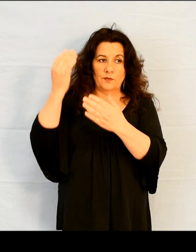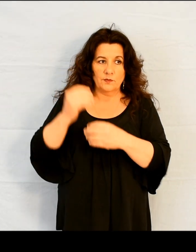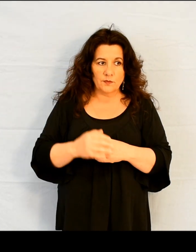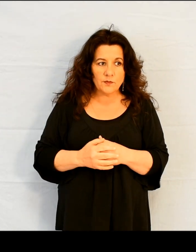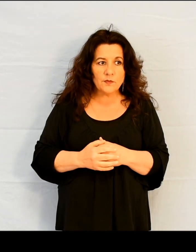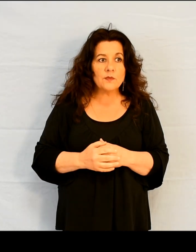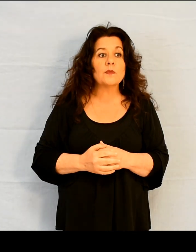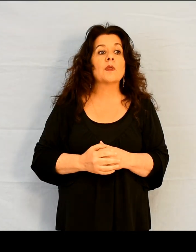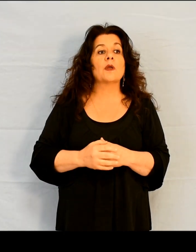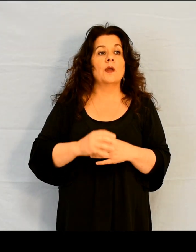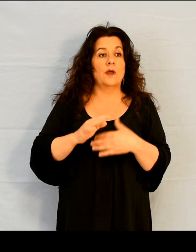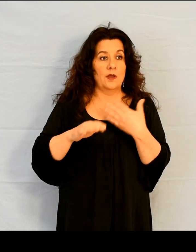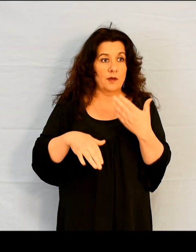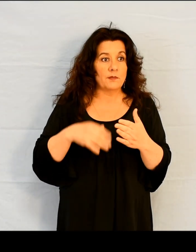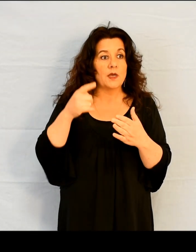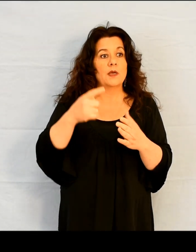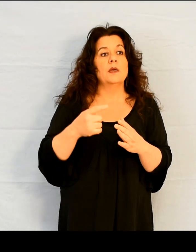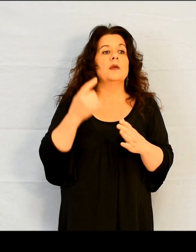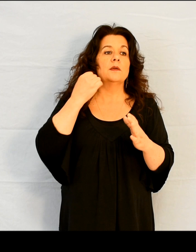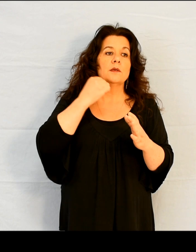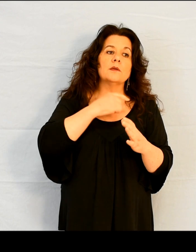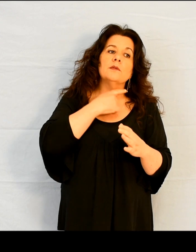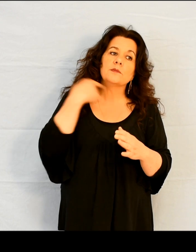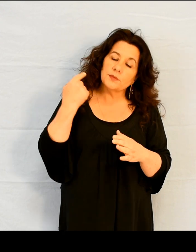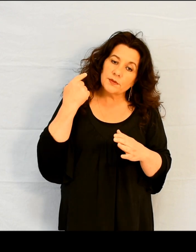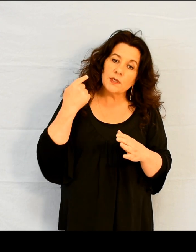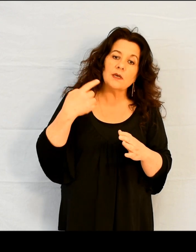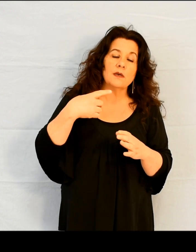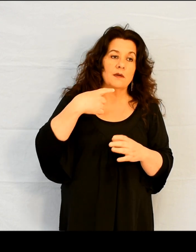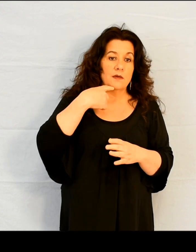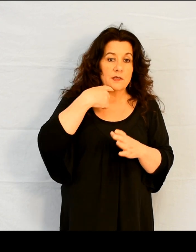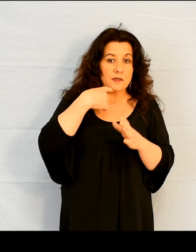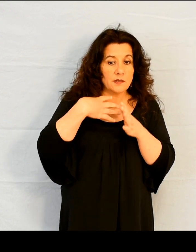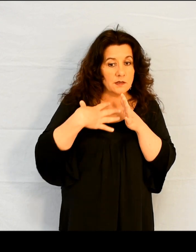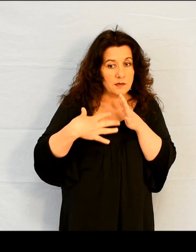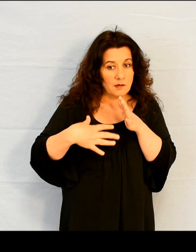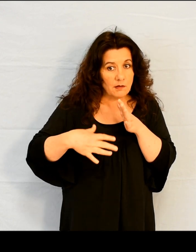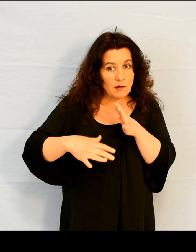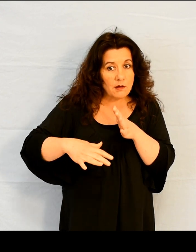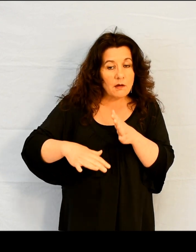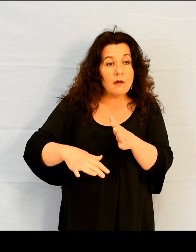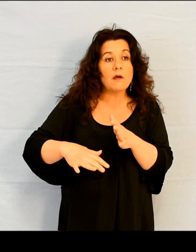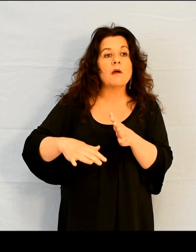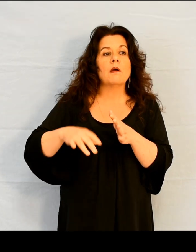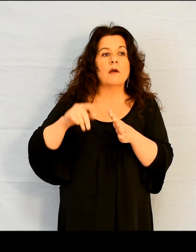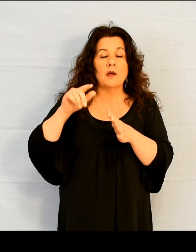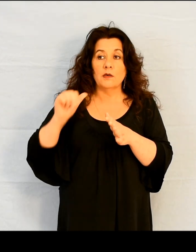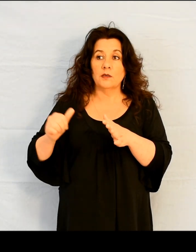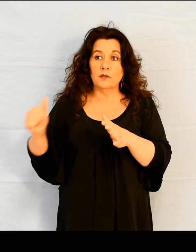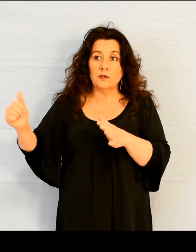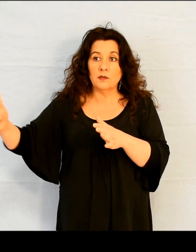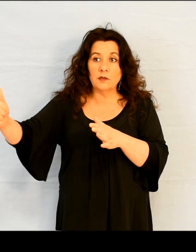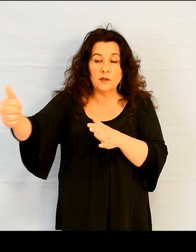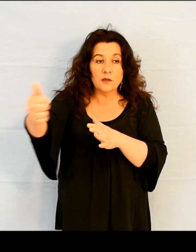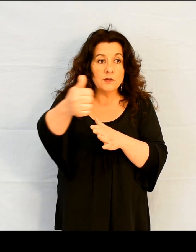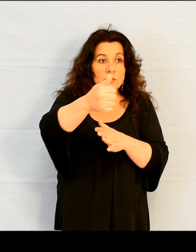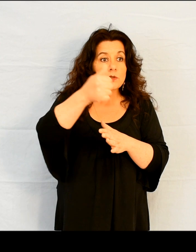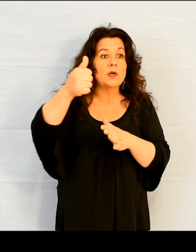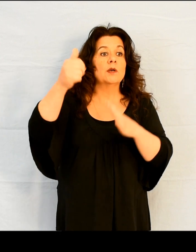On prendra le sang que l'on mettra sur les deux montants et sur le linteau des maisons où on le